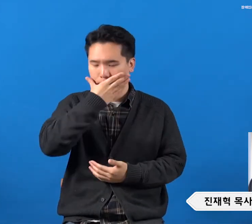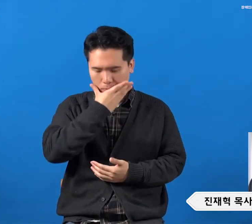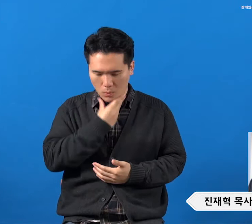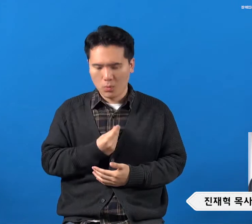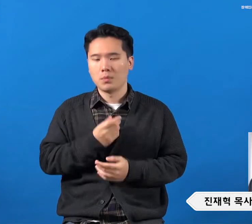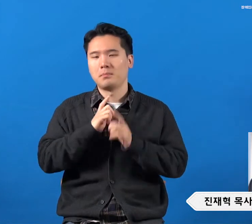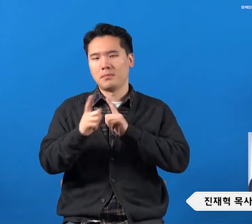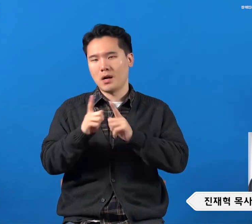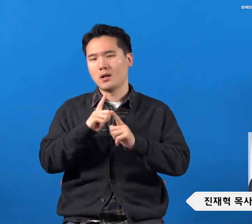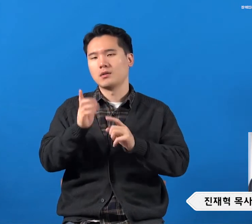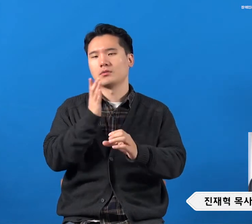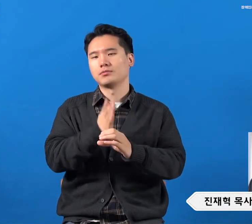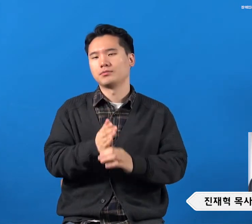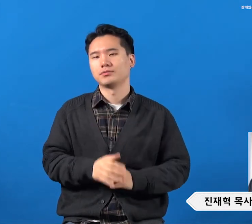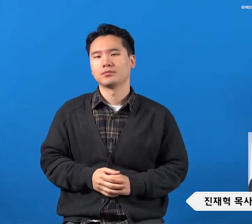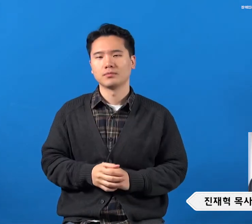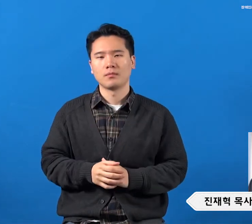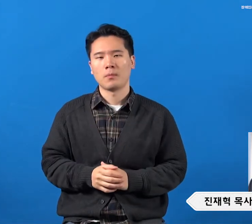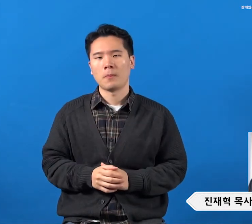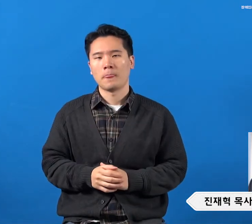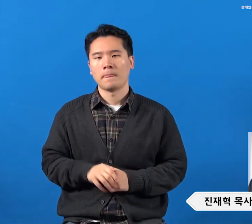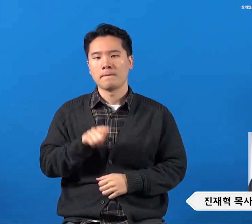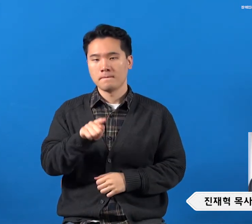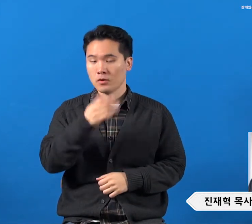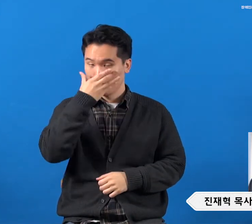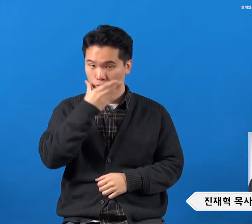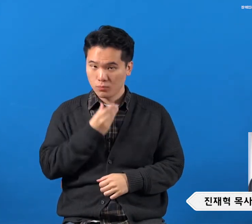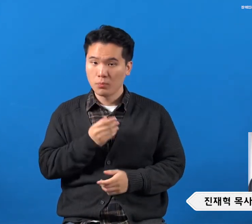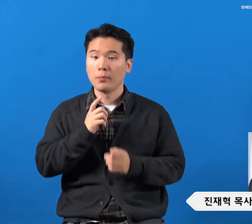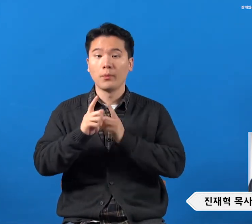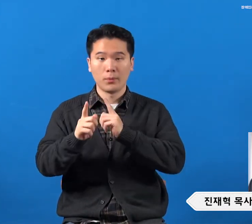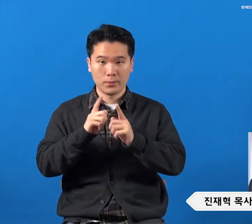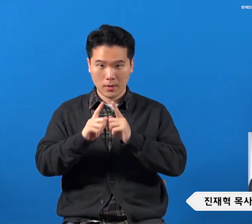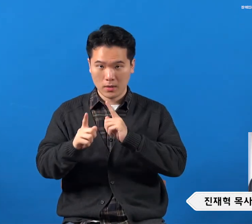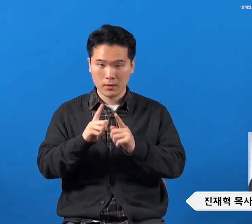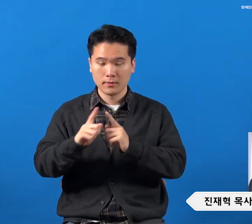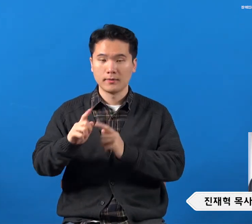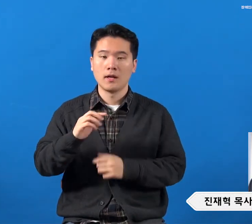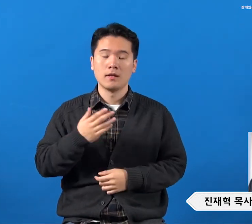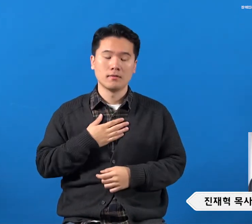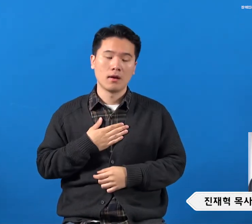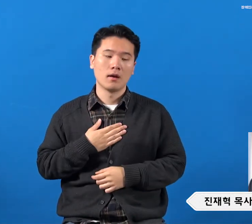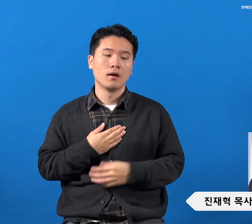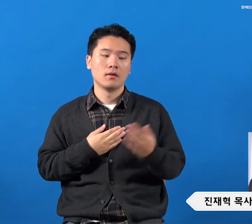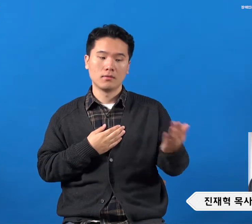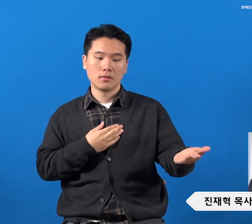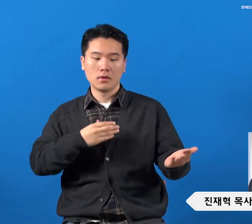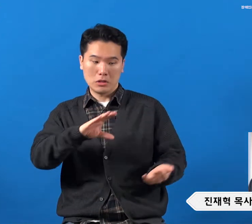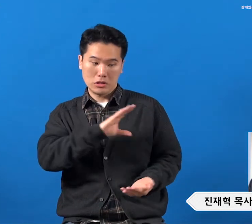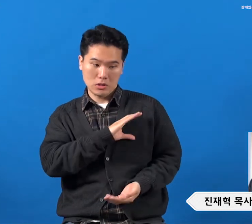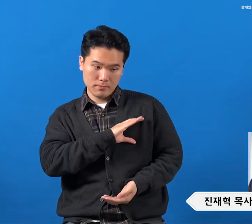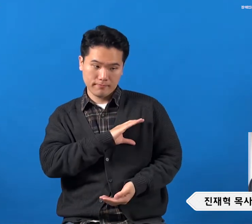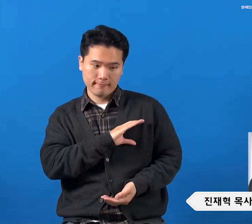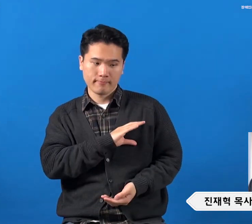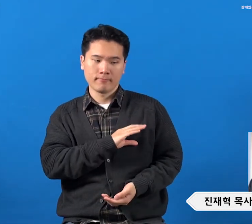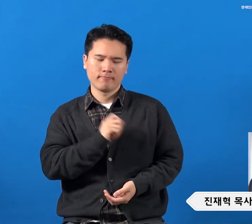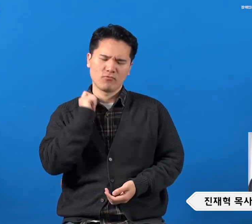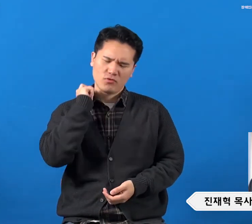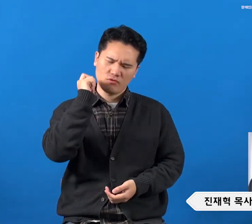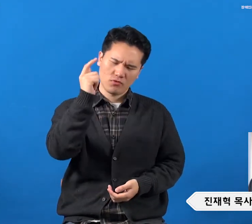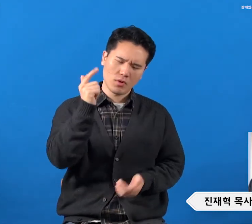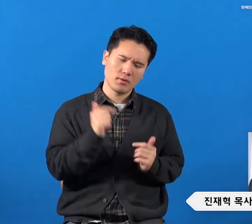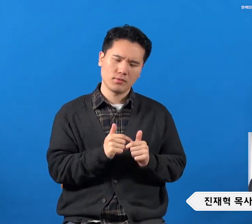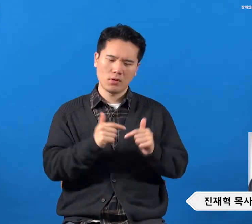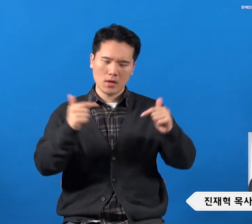성경은 말씀하고 있습니다. 그 축복을 이렇게 말합니다. 내가 내 이름을